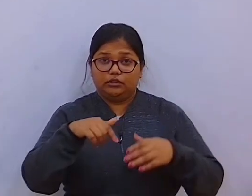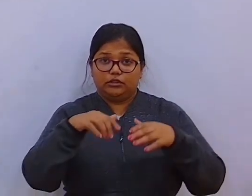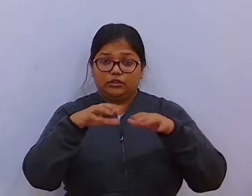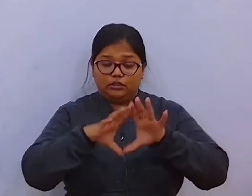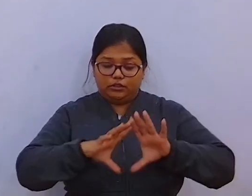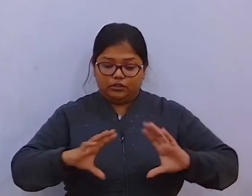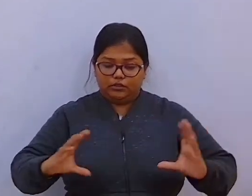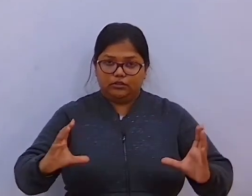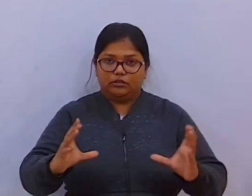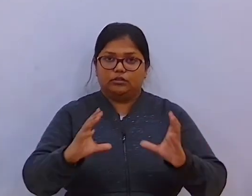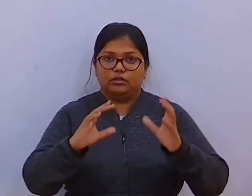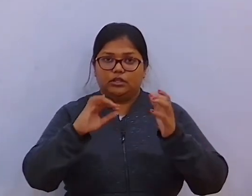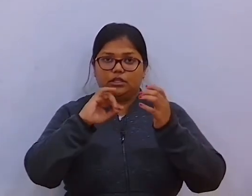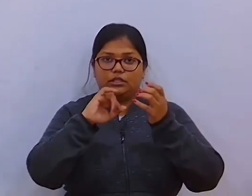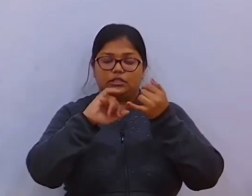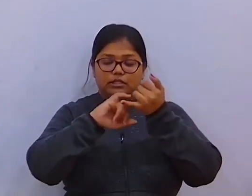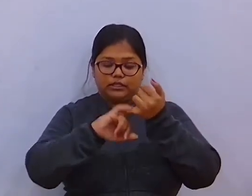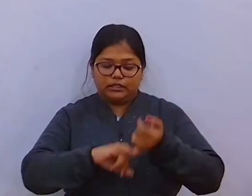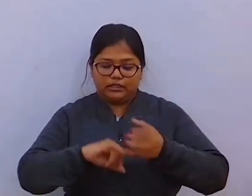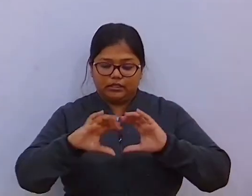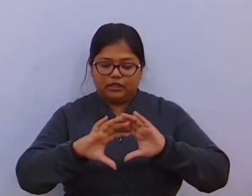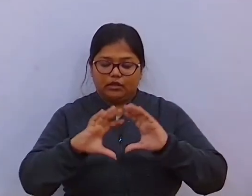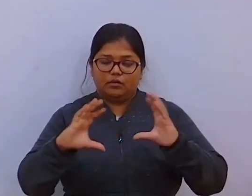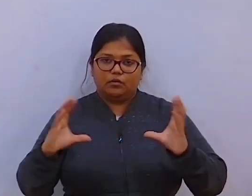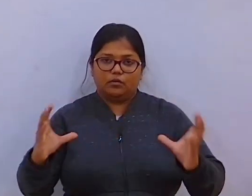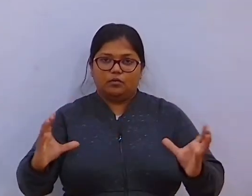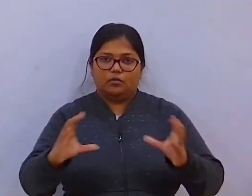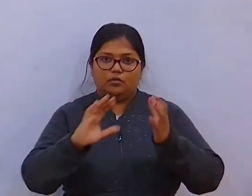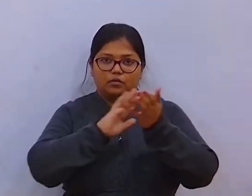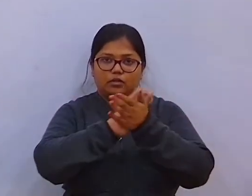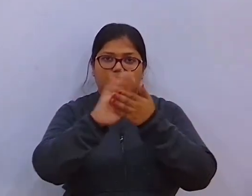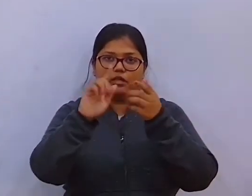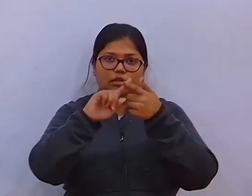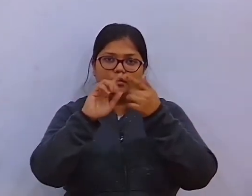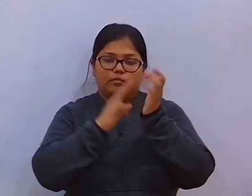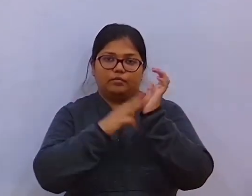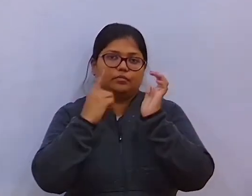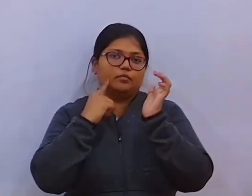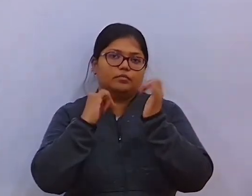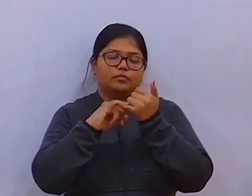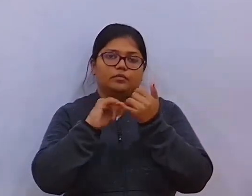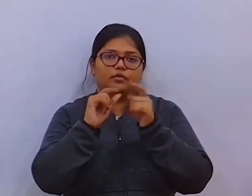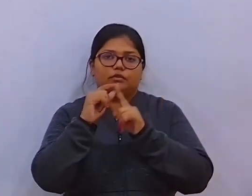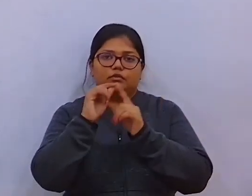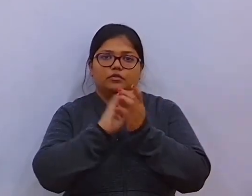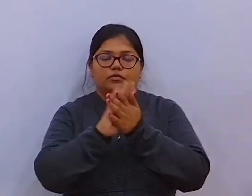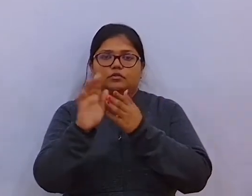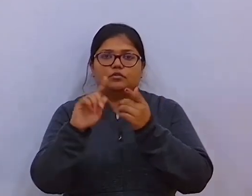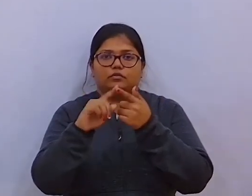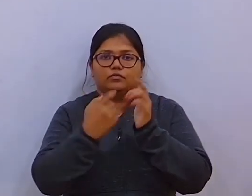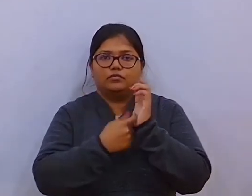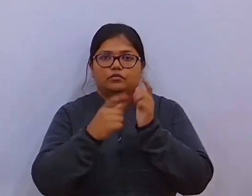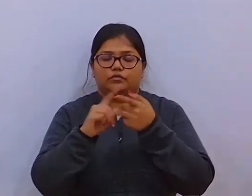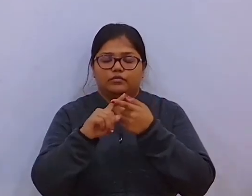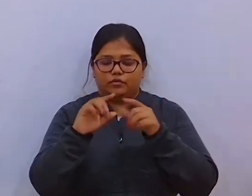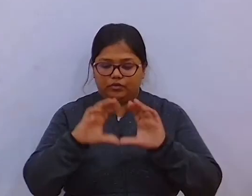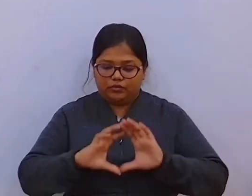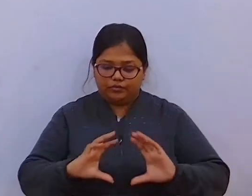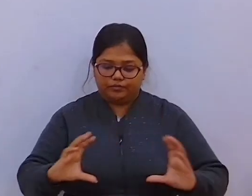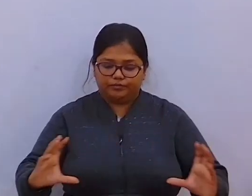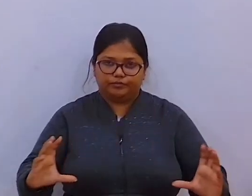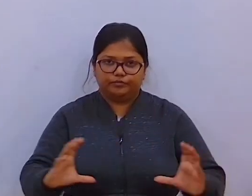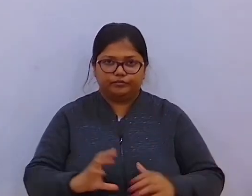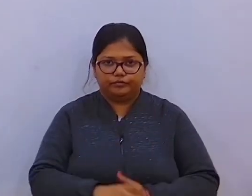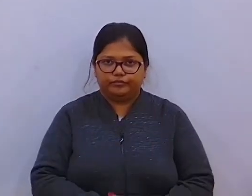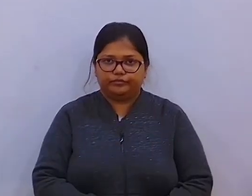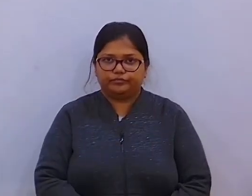का समझना, ठीक है, मतलब थोड़ा सा कंफ्यूजन होगा तो उस चीज को ध्यान से समझना। आपका ये ग्लोब है,